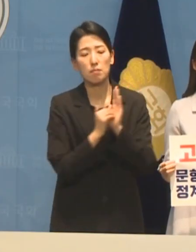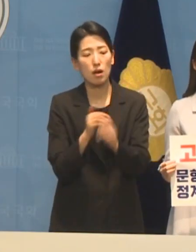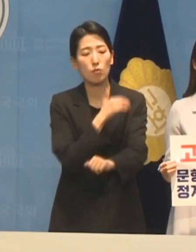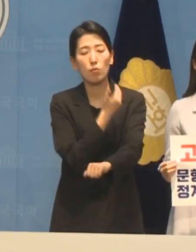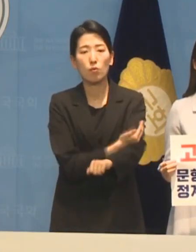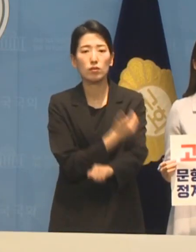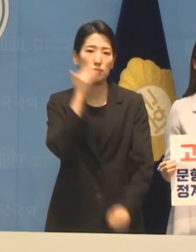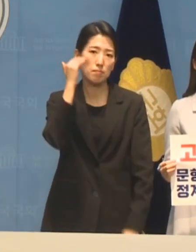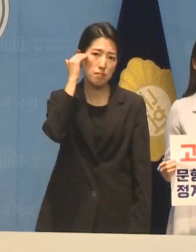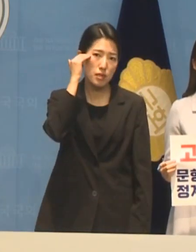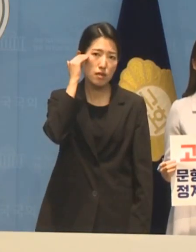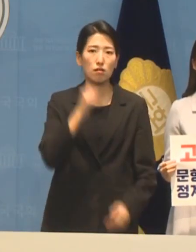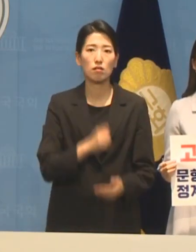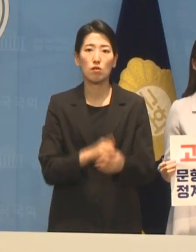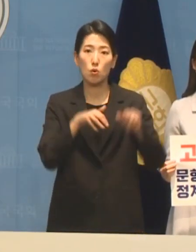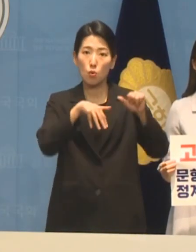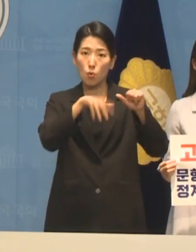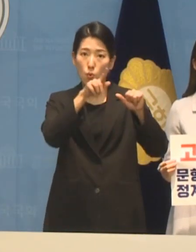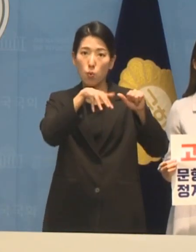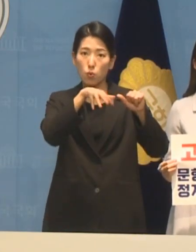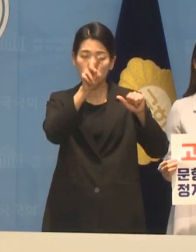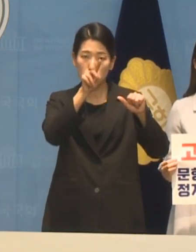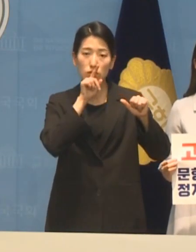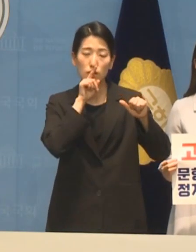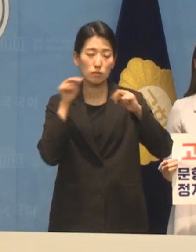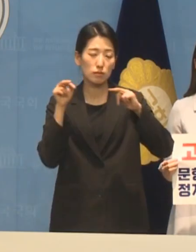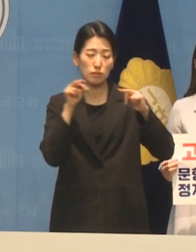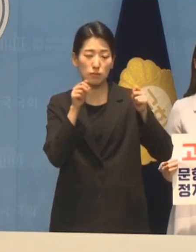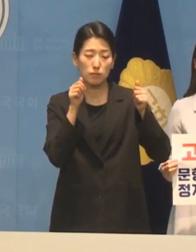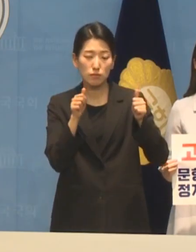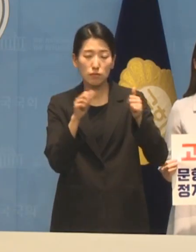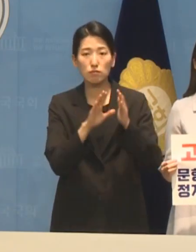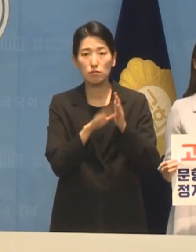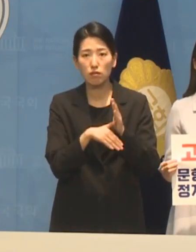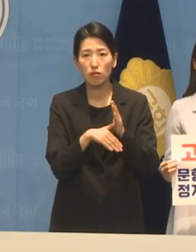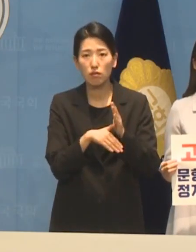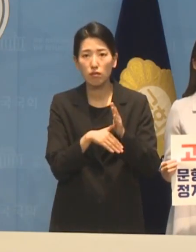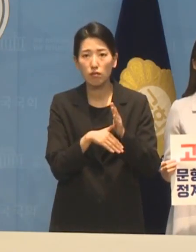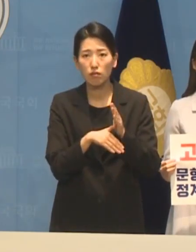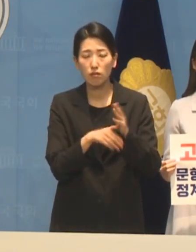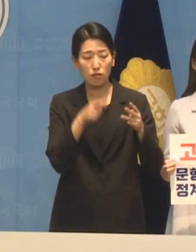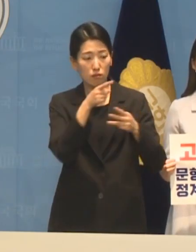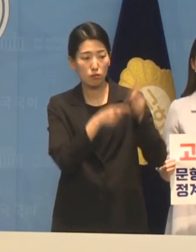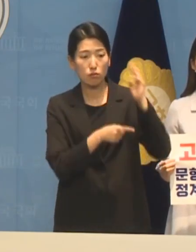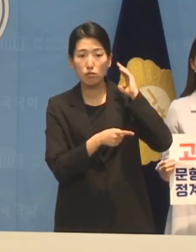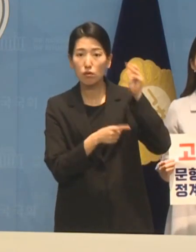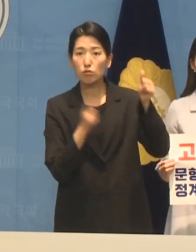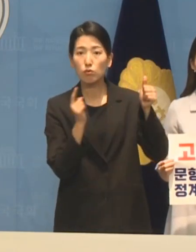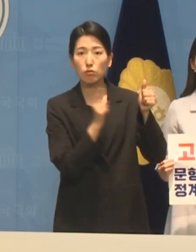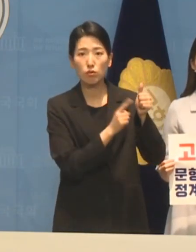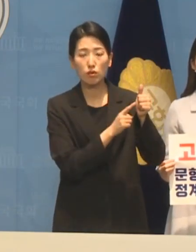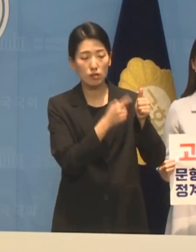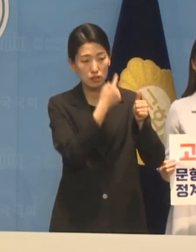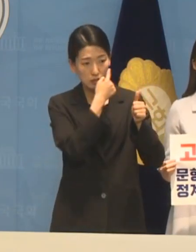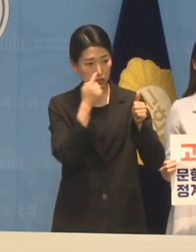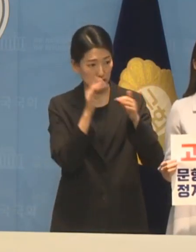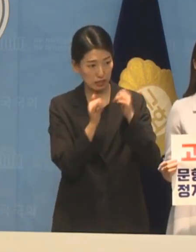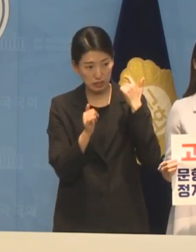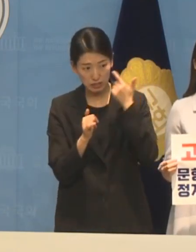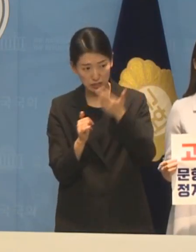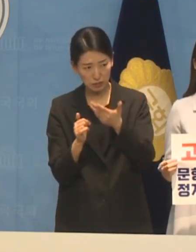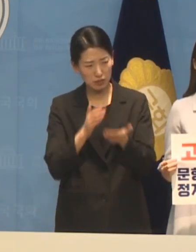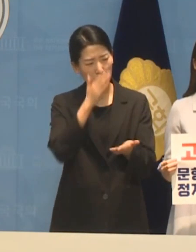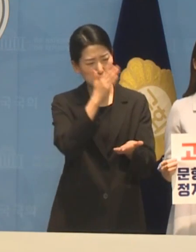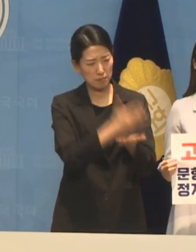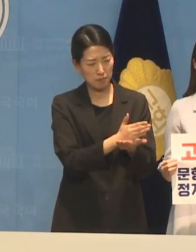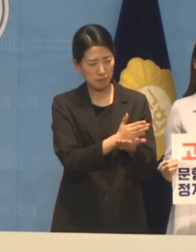것입니다. 제5차 심판 변론 기일 때부터 피고발인은 피소추인인 대통령의 증인신문에